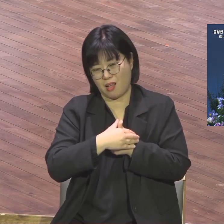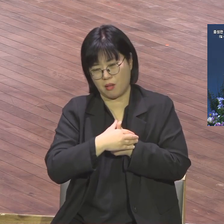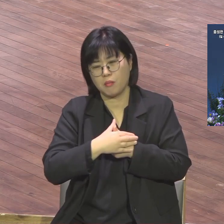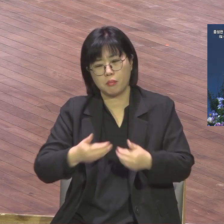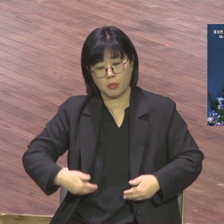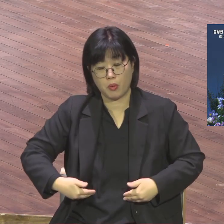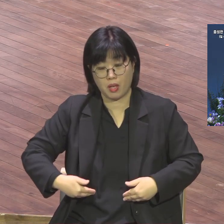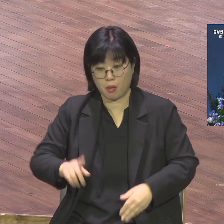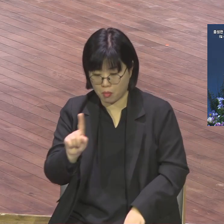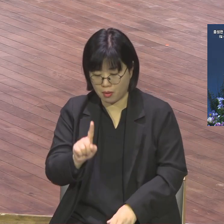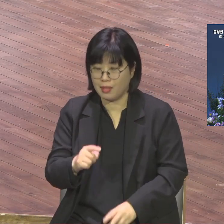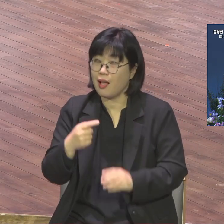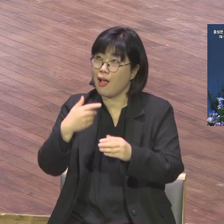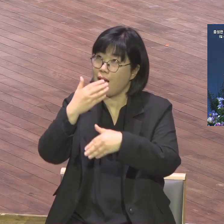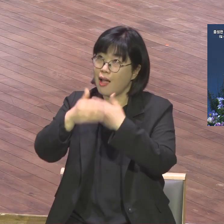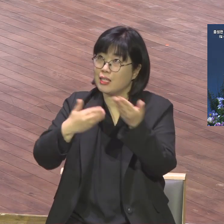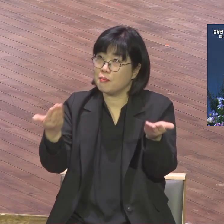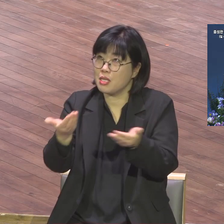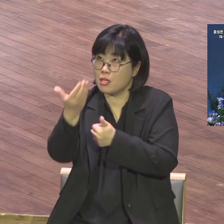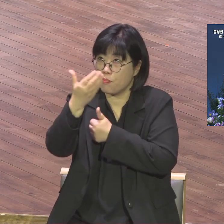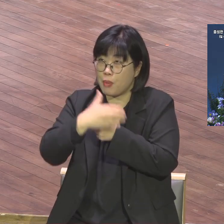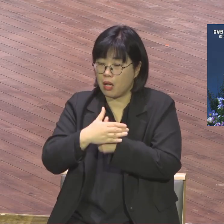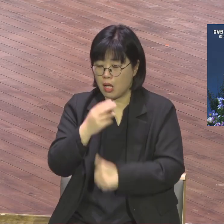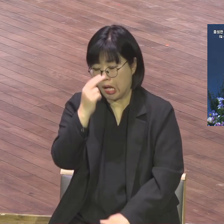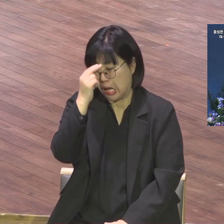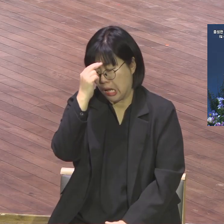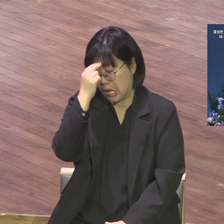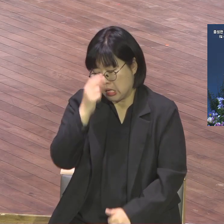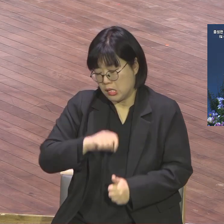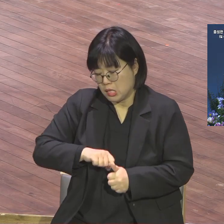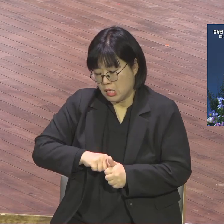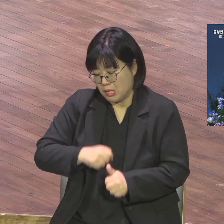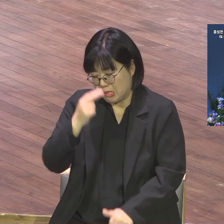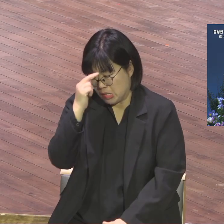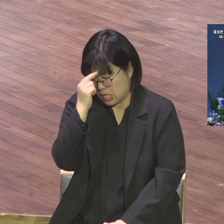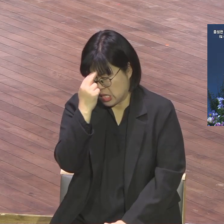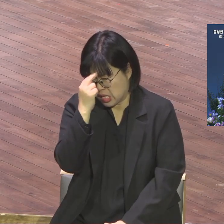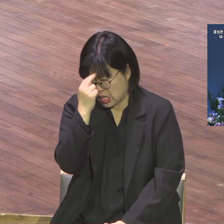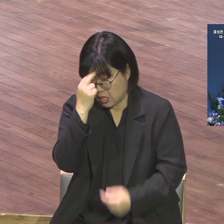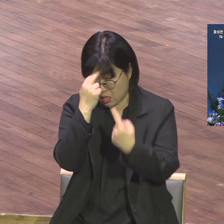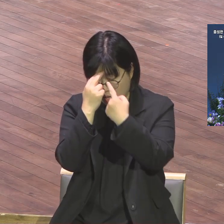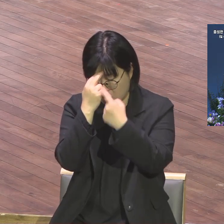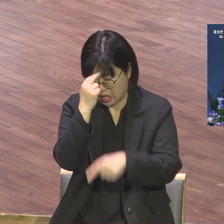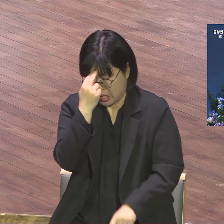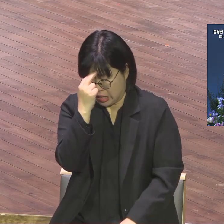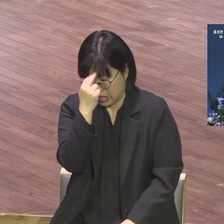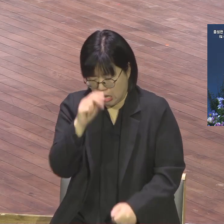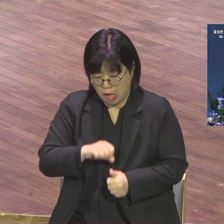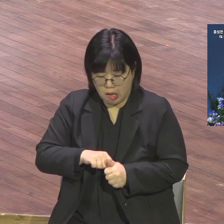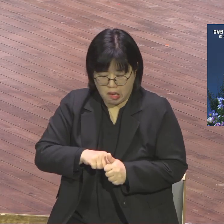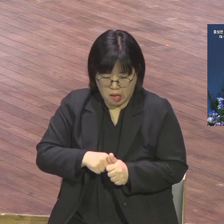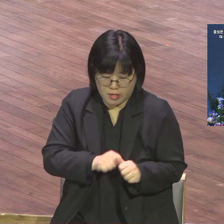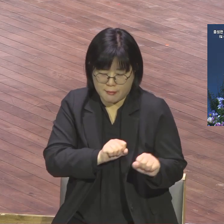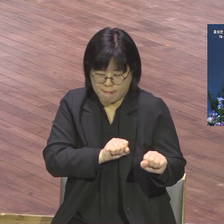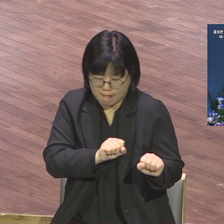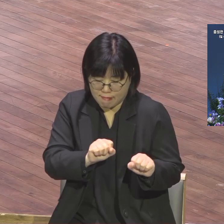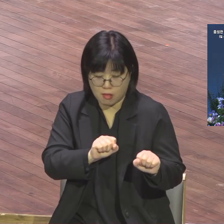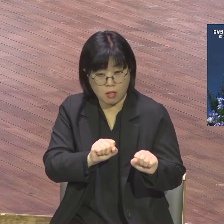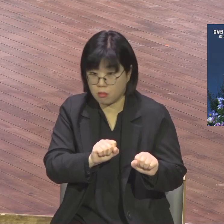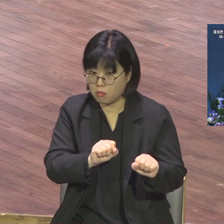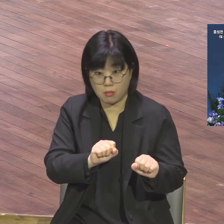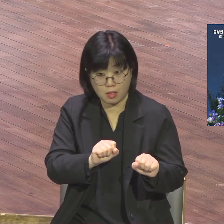아니에요. 너무 은혜 받아서 너무 감사해서 기쁨으로 하는 것이 주의 일이에요. 그렇게 하셔야지.